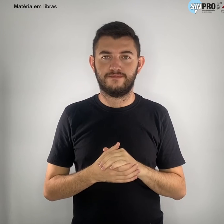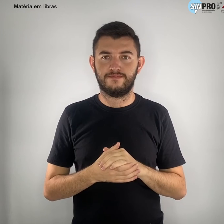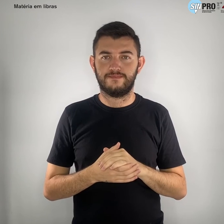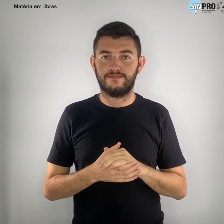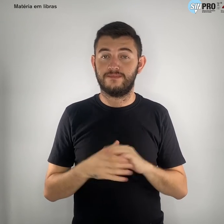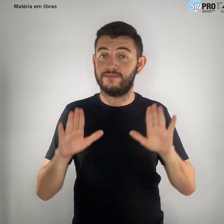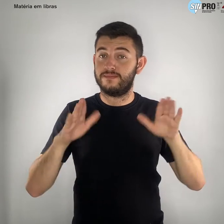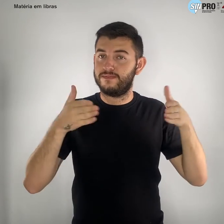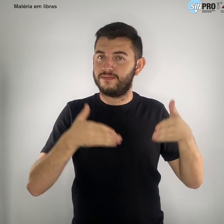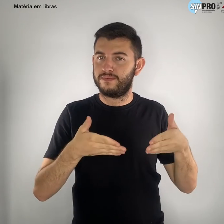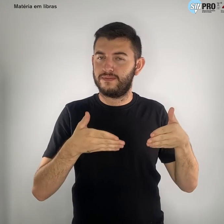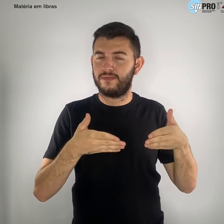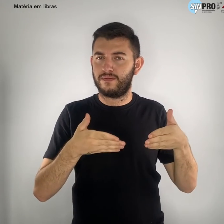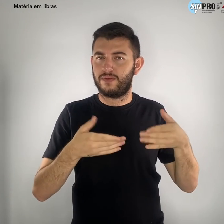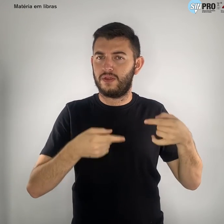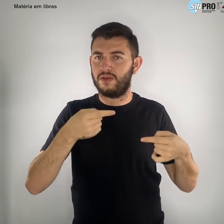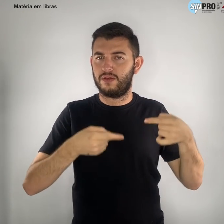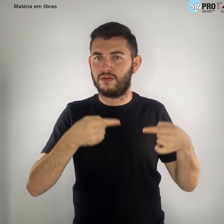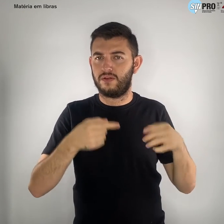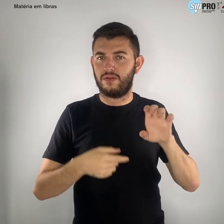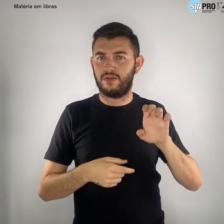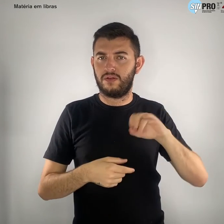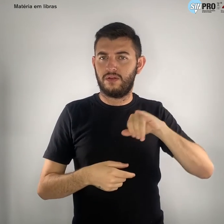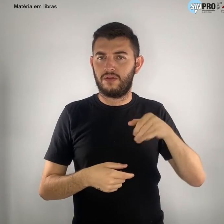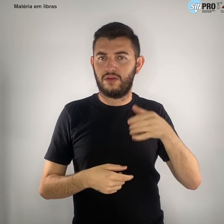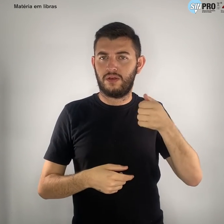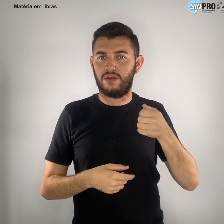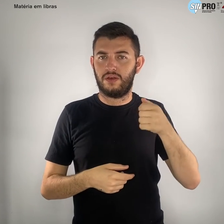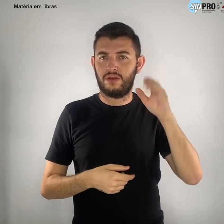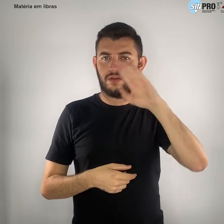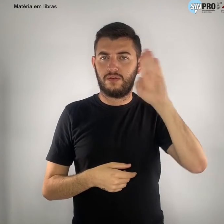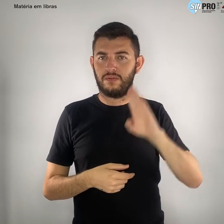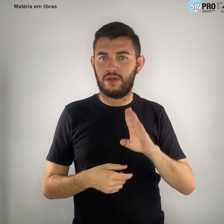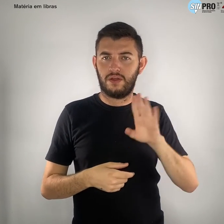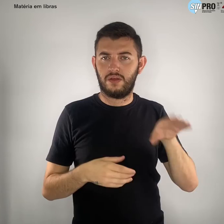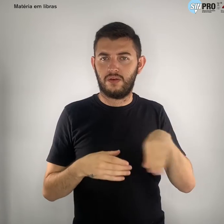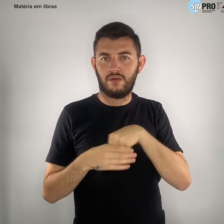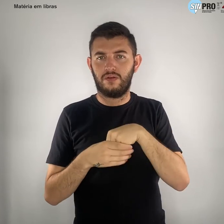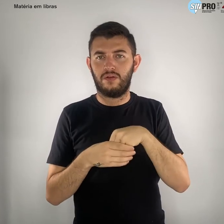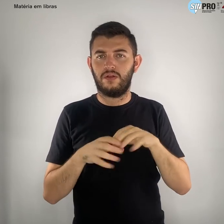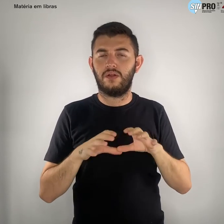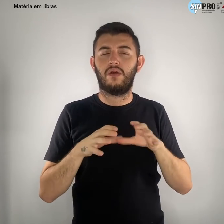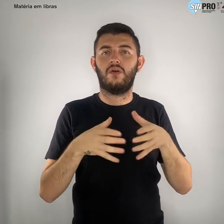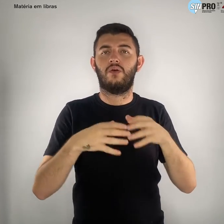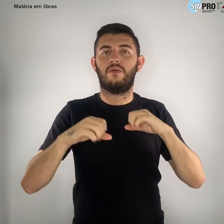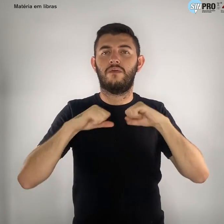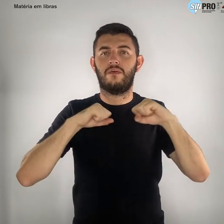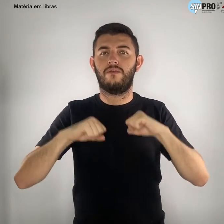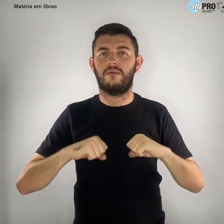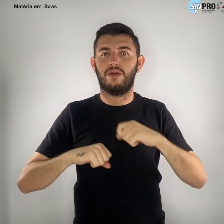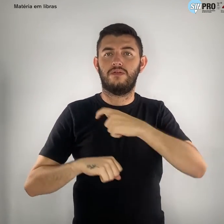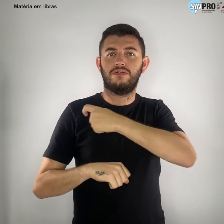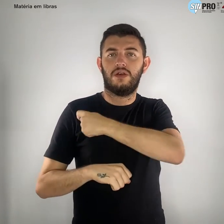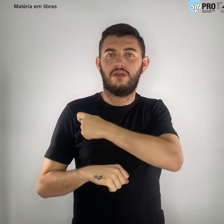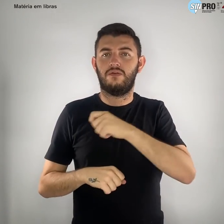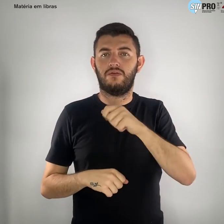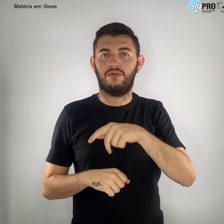Brasil constituem um movimento nacional de educadores, educandos, movimentos sociais,